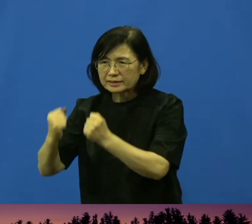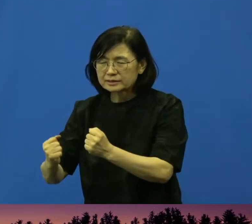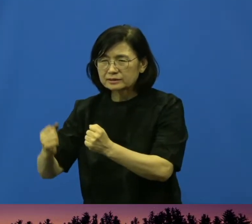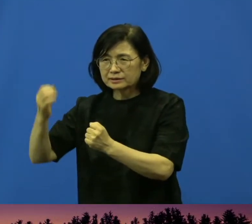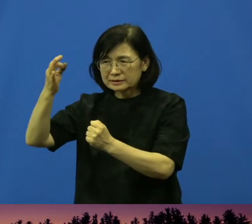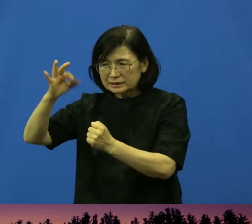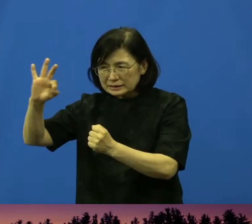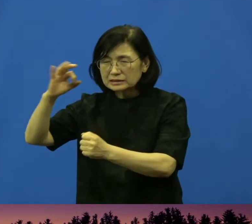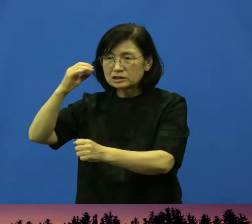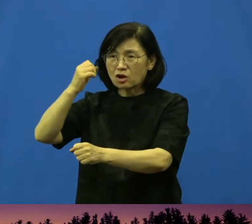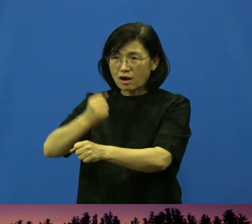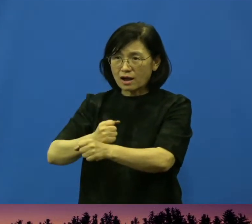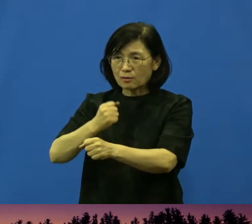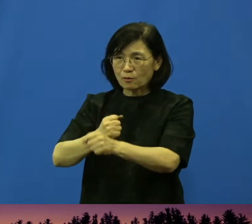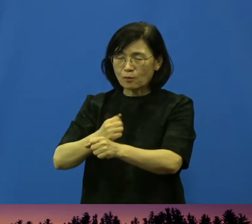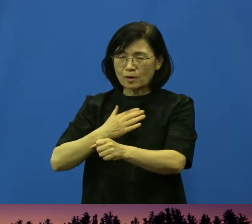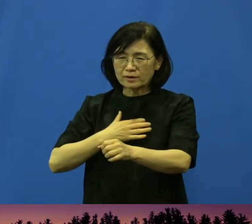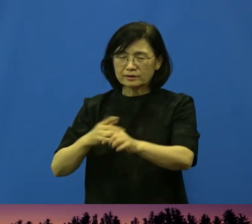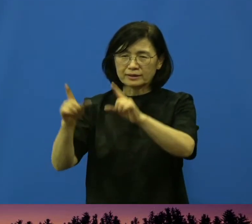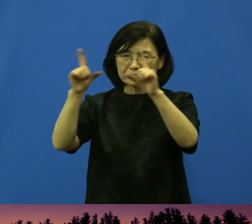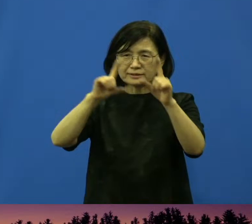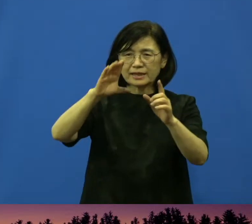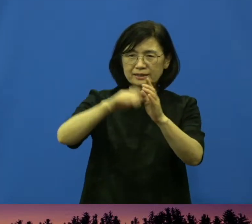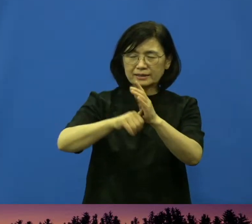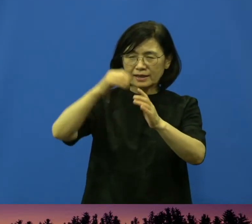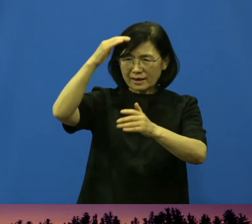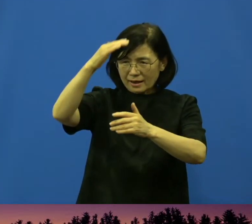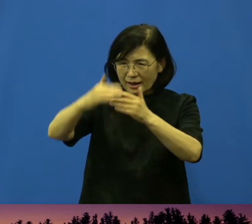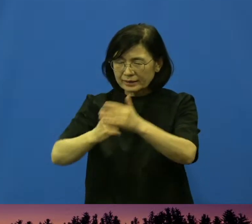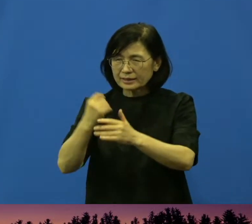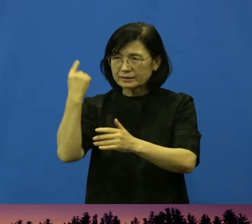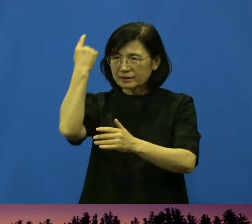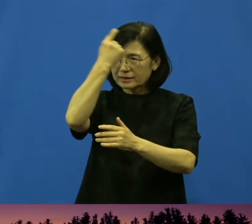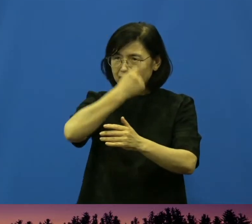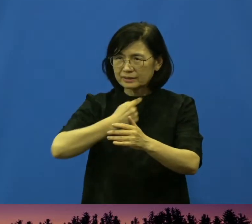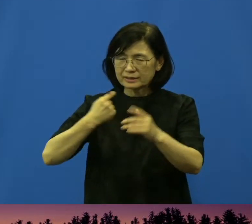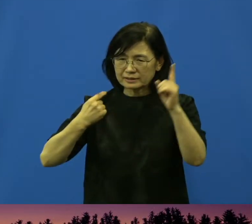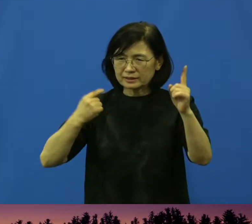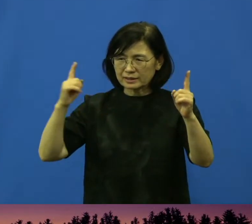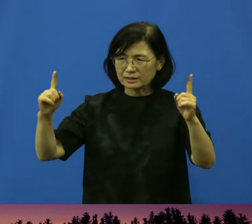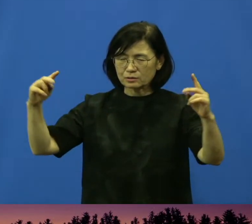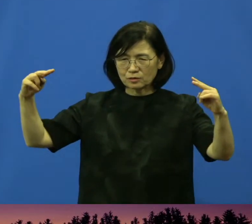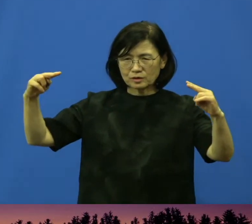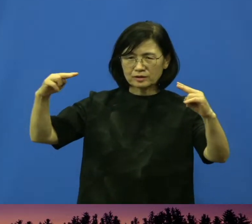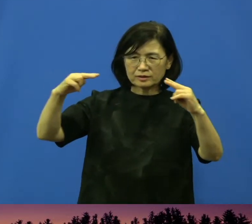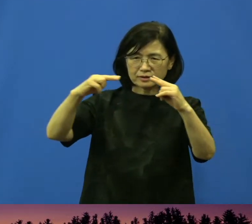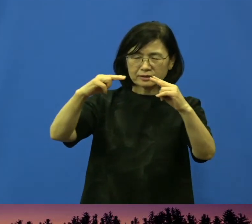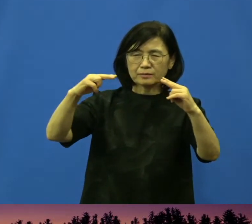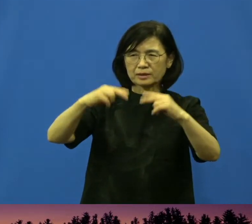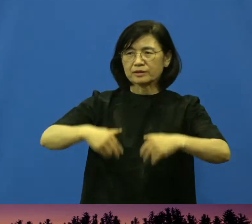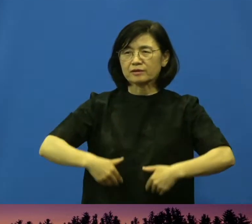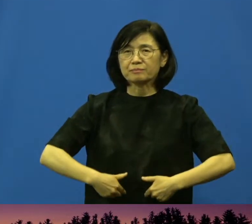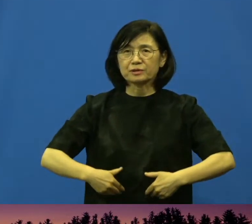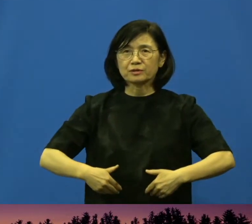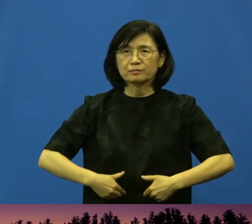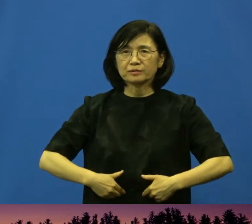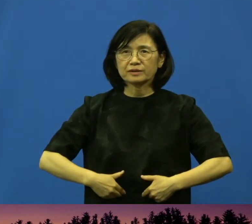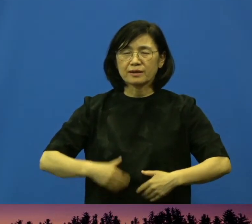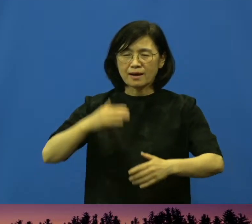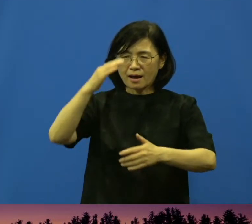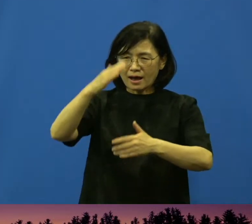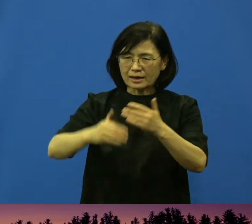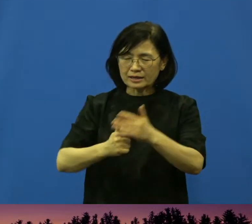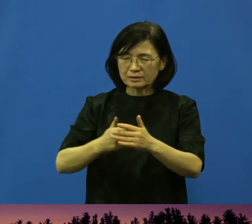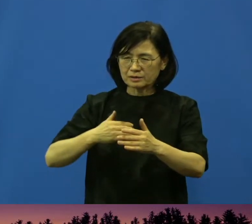됩니다. 그리고 그분에게 모든 걸 내어 맡기는 거죠. 그래서 하나님이 나를 완전히 다스리시도록, 하나님이 나를 완전히